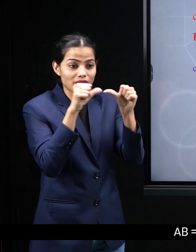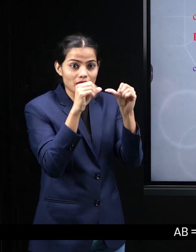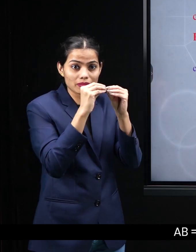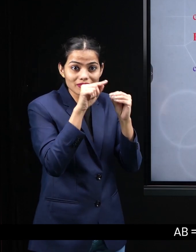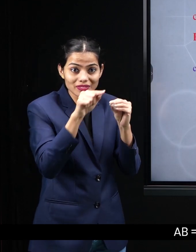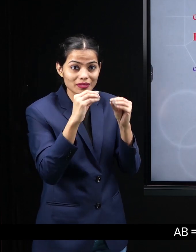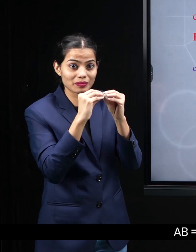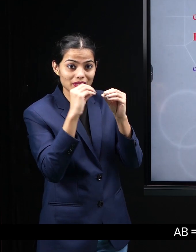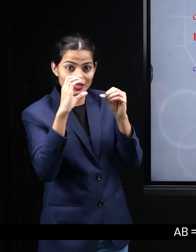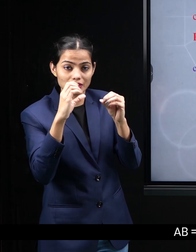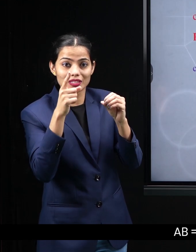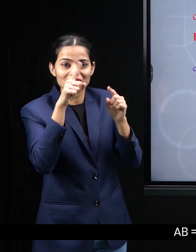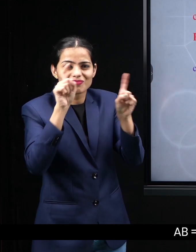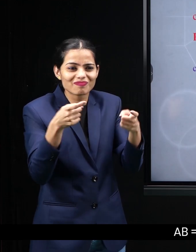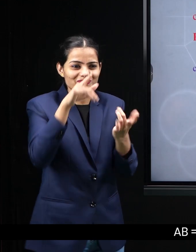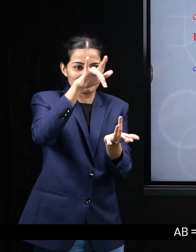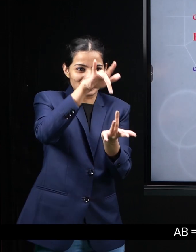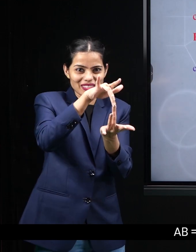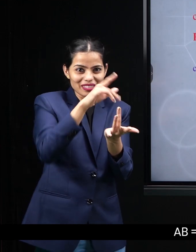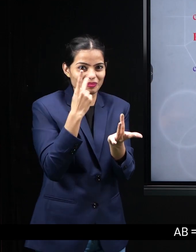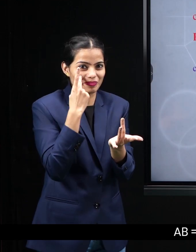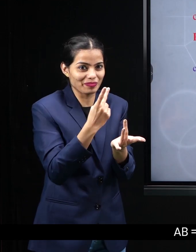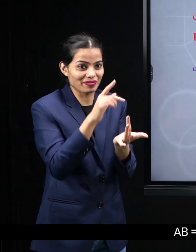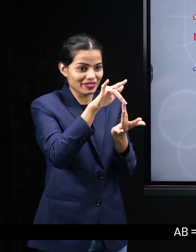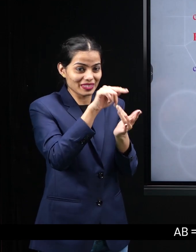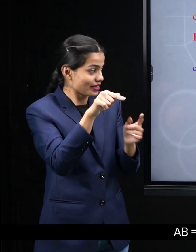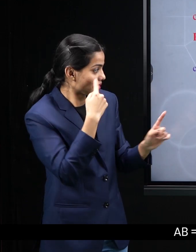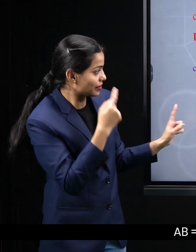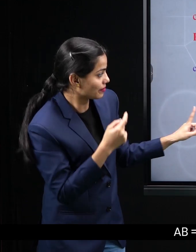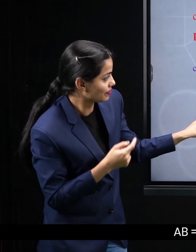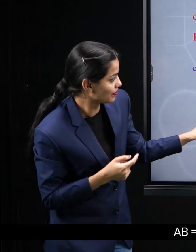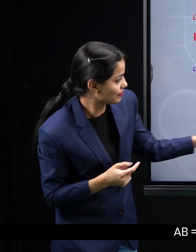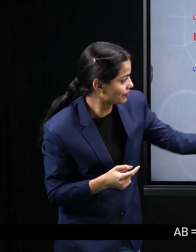AB ஈடு BC, அதாவது B என்பது ACயின் நடுப்புள்ளி.